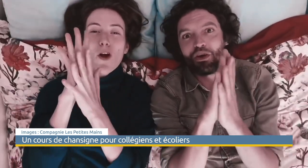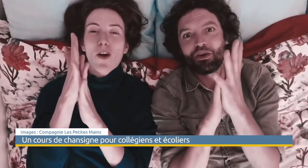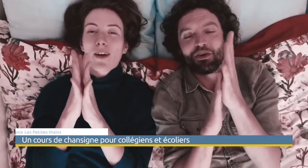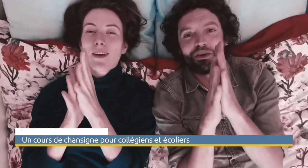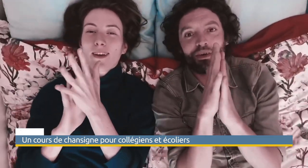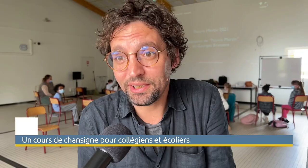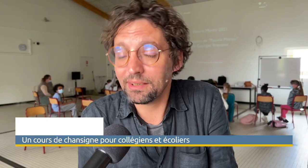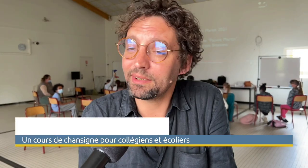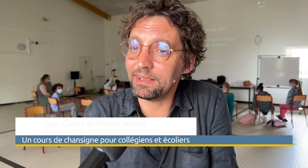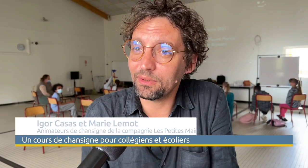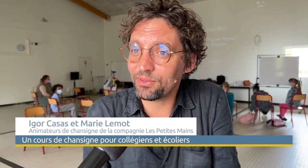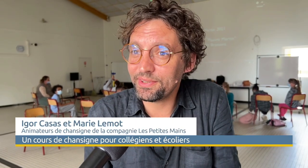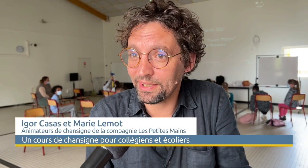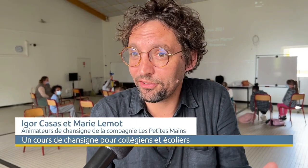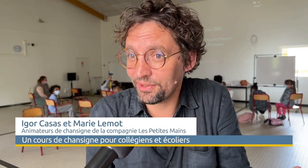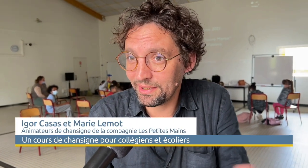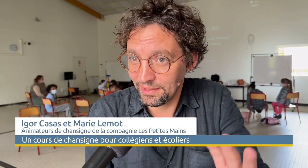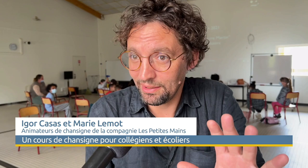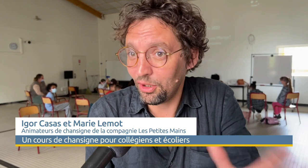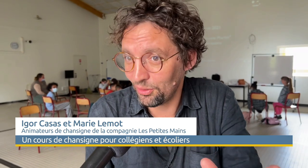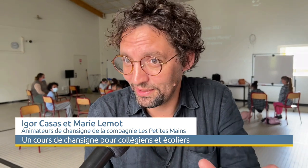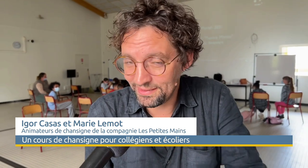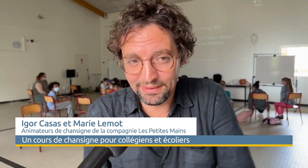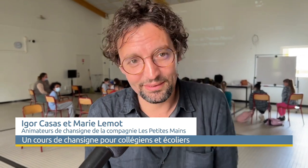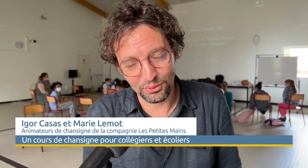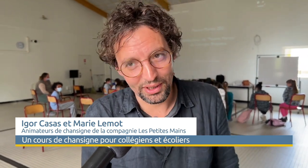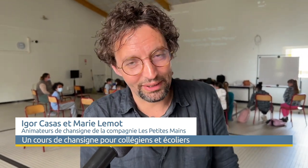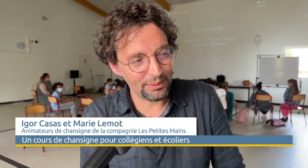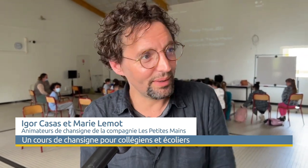L'intérêt du chant signe, ce qui consiste à chanter en langue des signes, donc avec les mains,